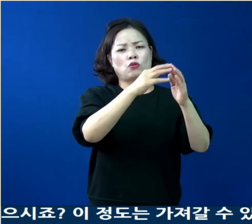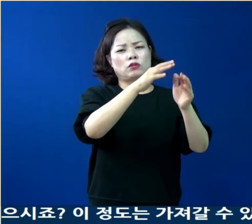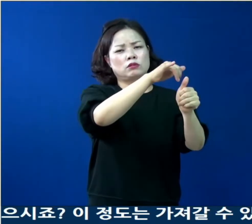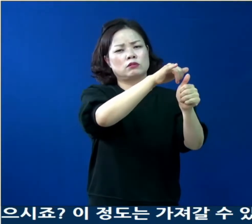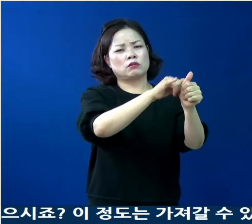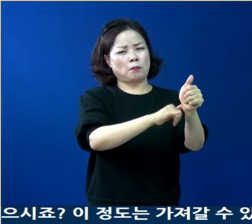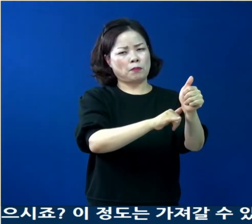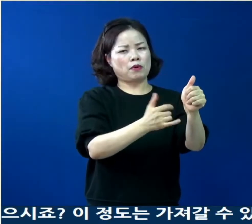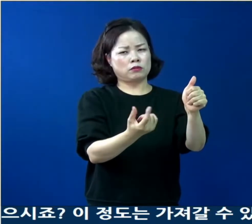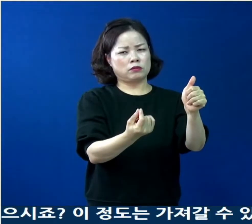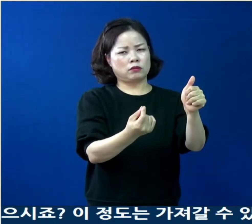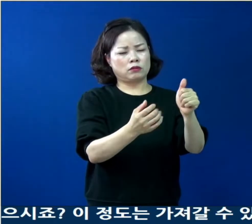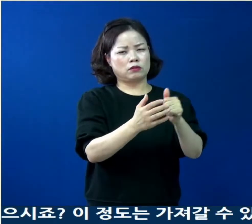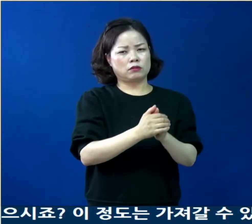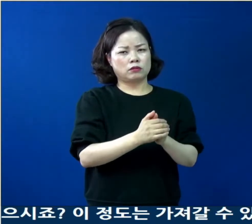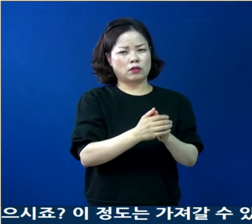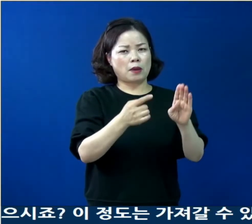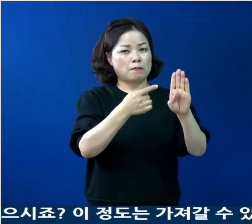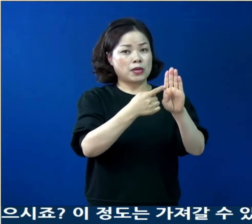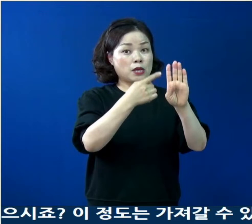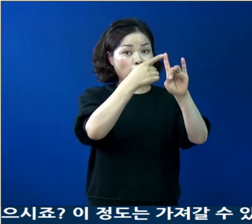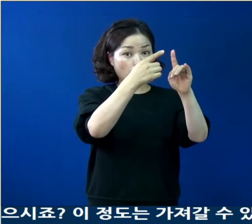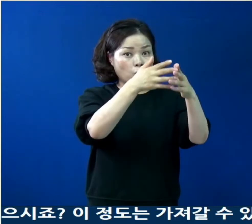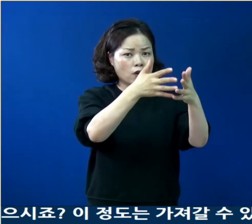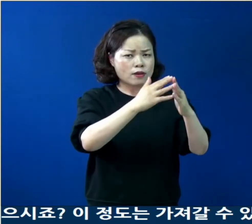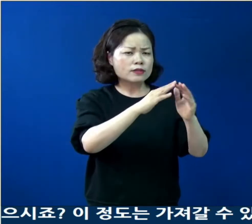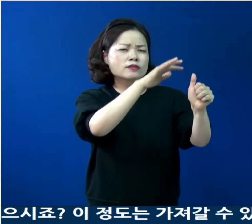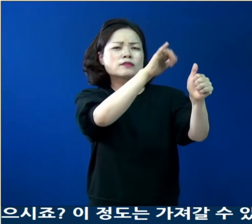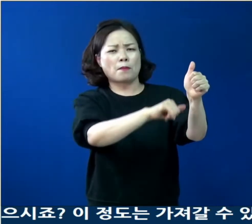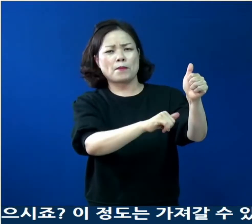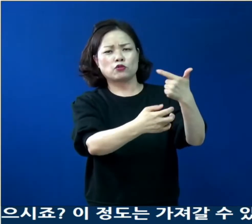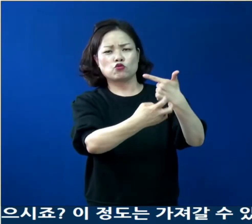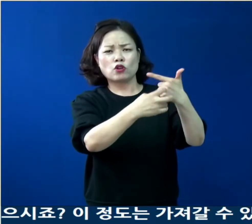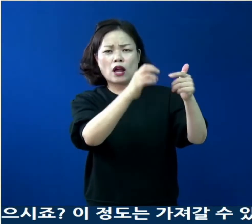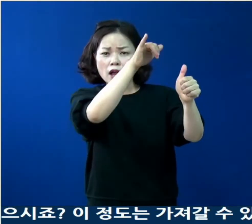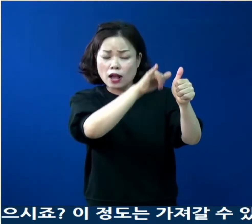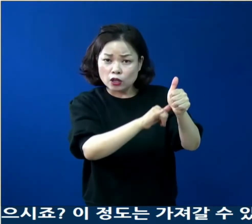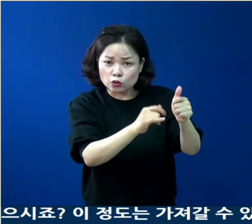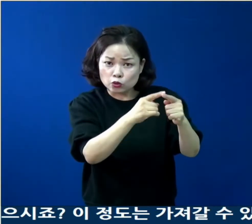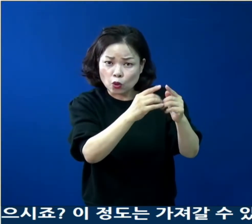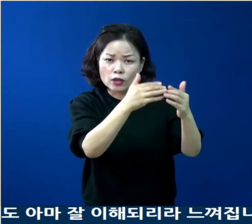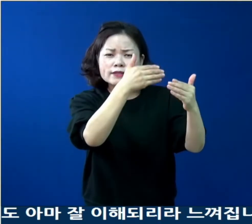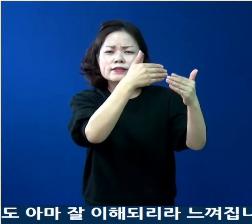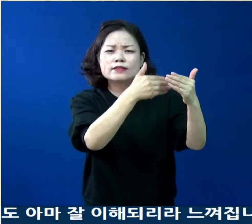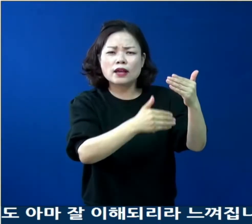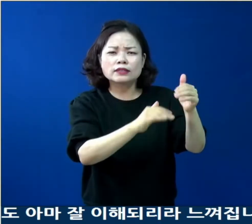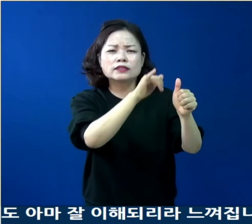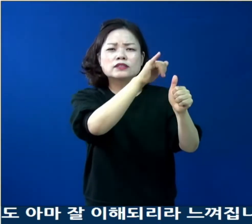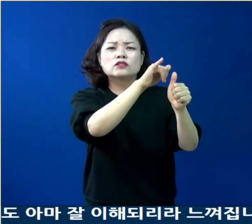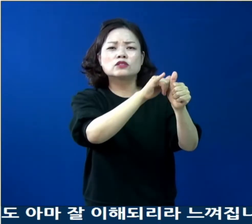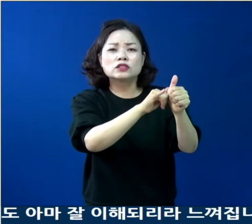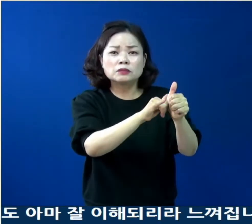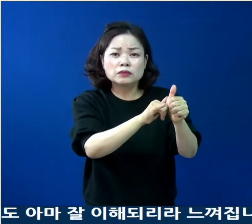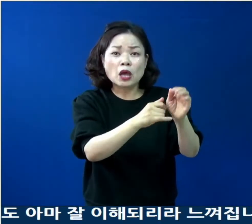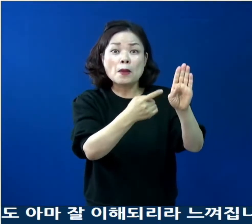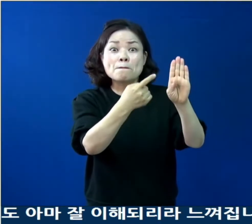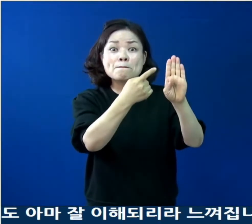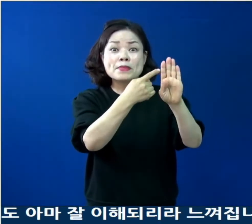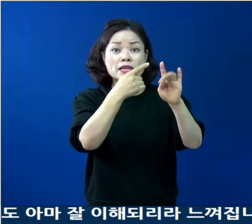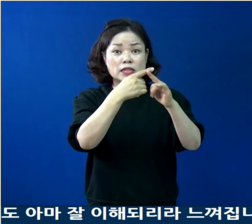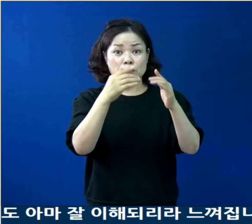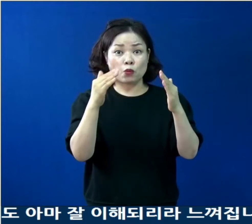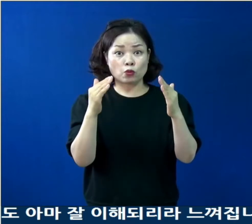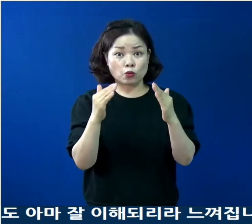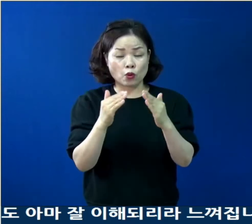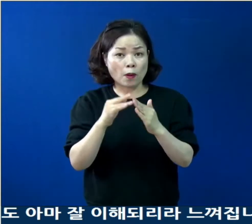섬겼겠죠. 빌립보 교회를 섬겼을 겁니다. 누가가 빌립보 교회에 남아서 섬긴 것이 빌립보